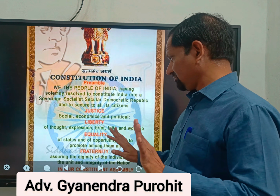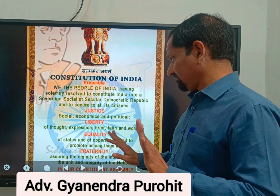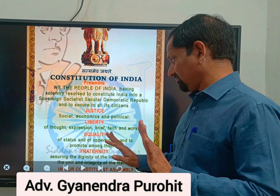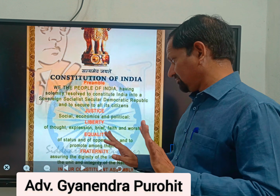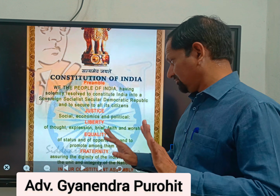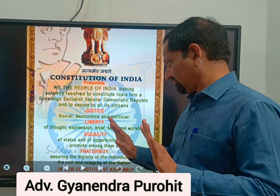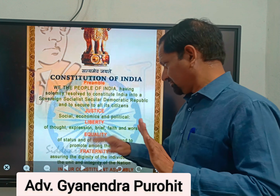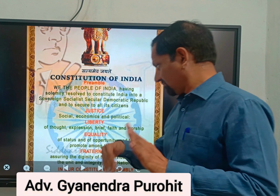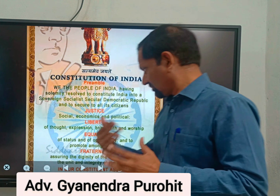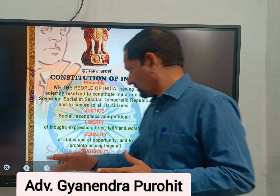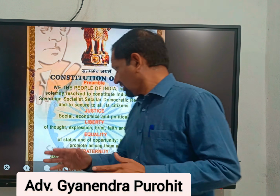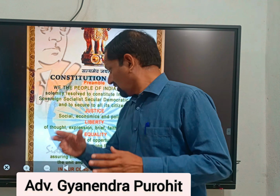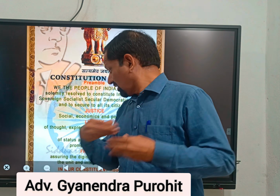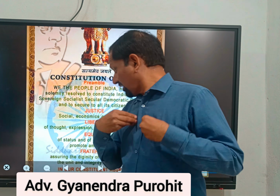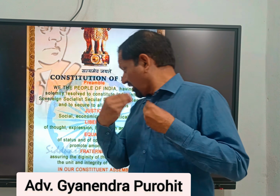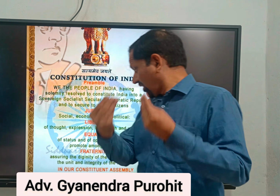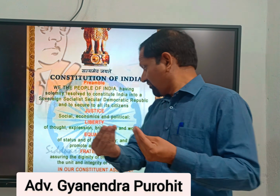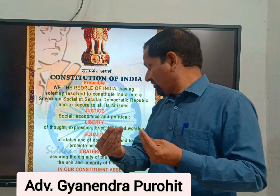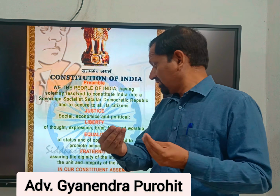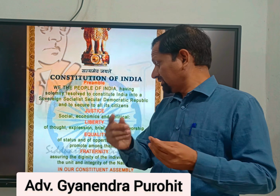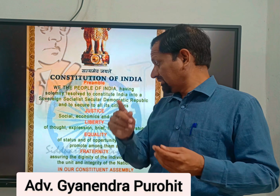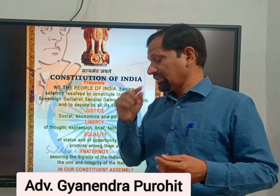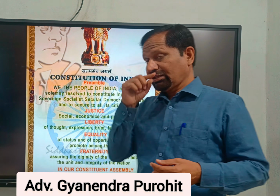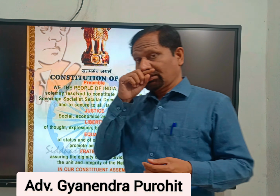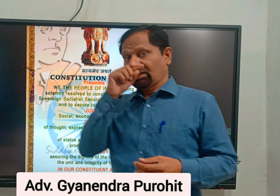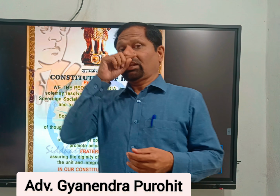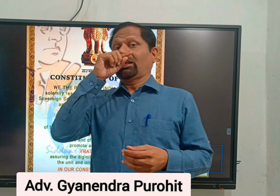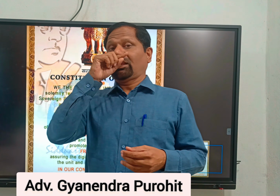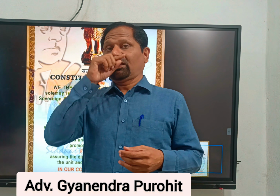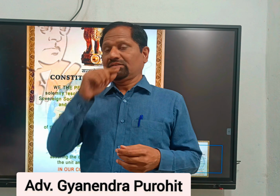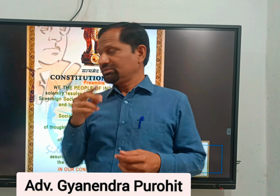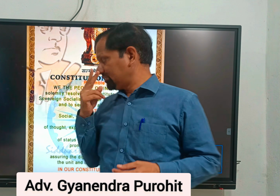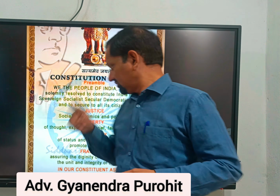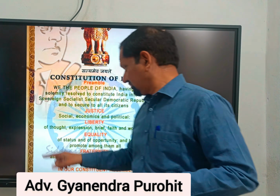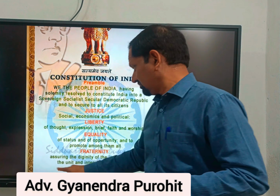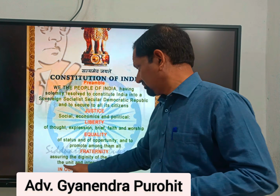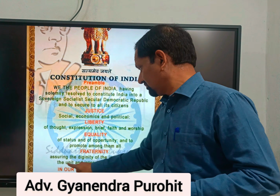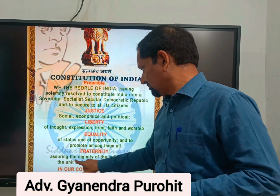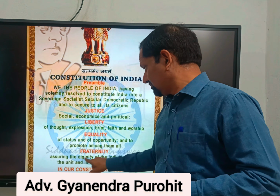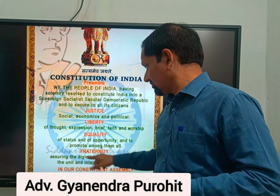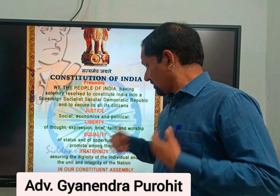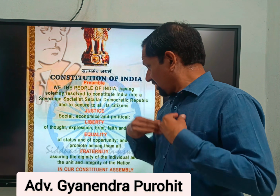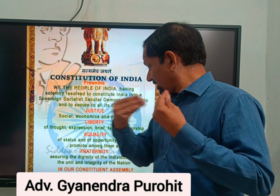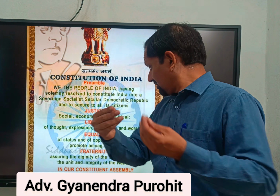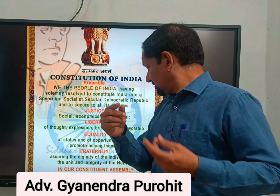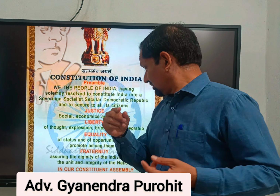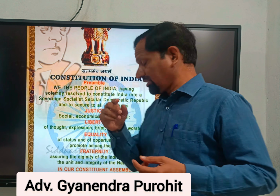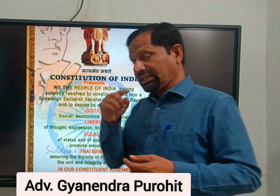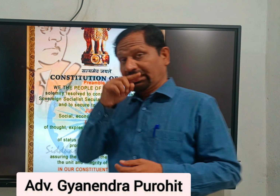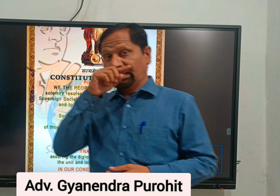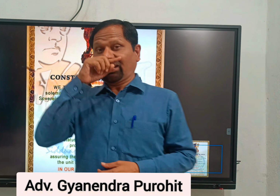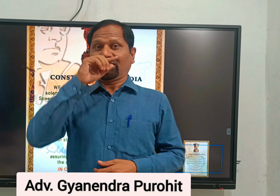अगला बिंदु जो हम लोग समझने जा रहे हैं वह है डिग्निटी, आत्मसम्मान वाली बात कही गई